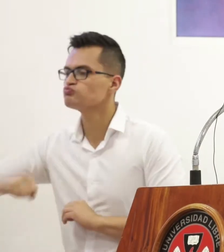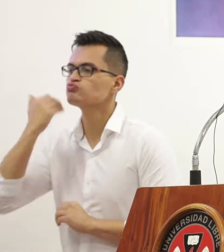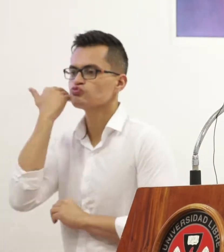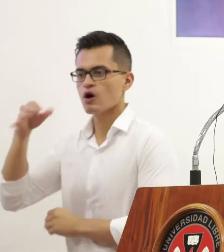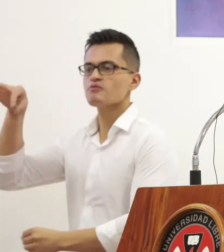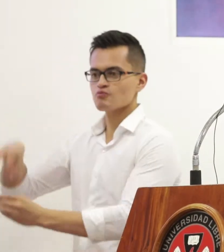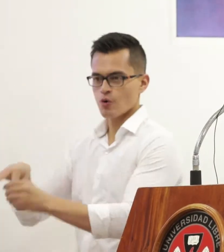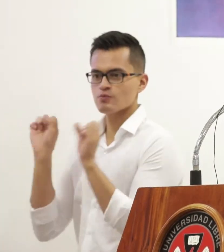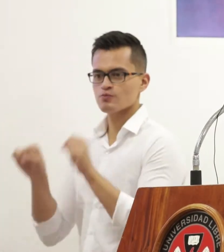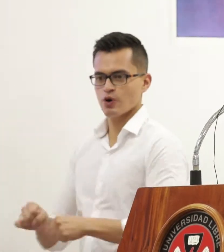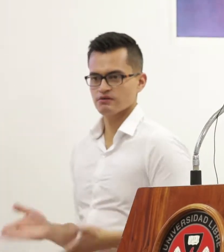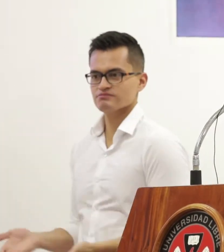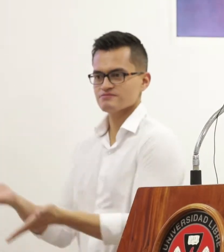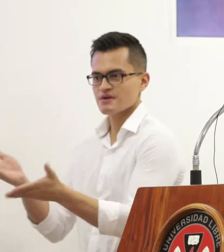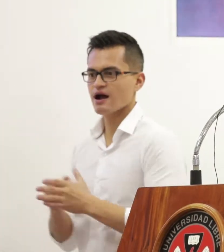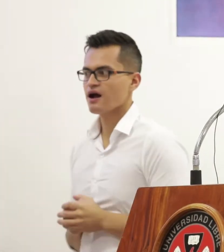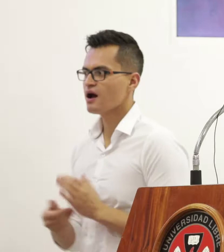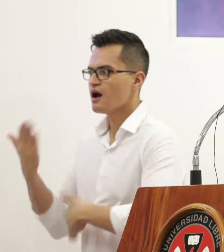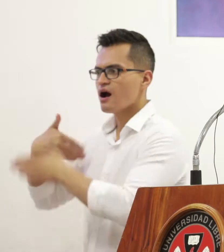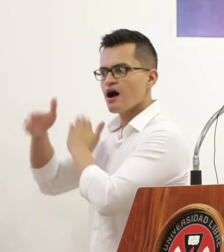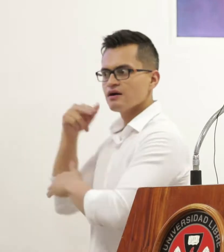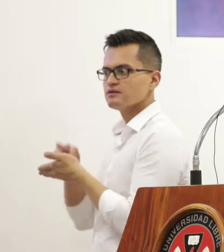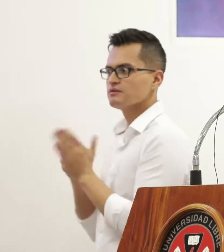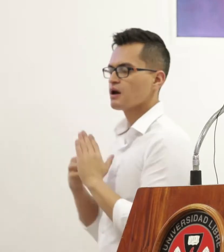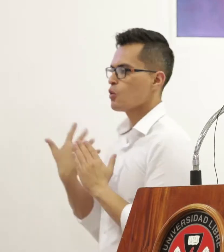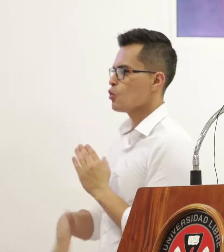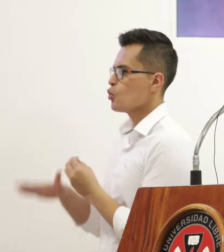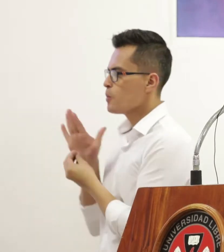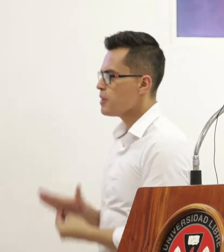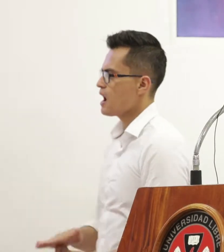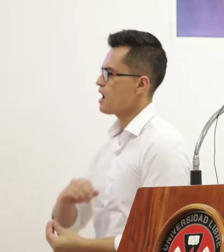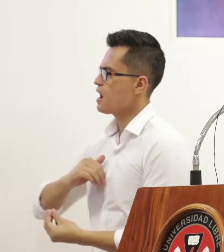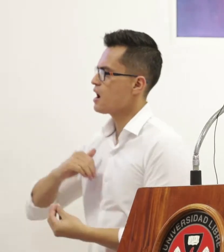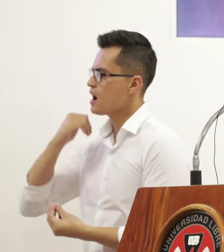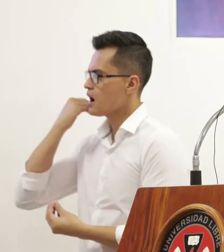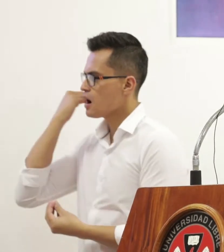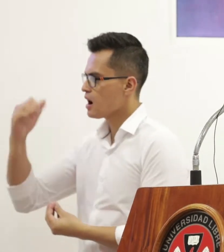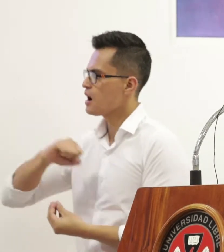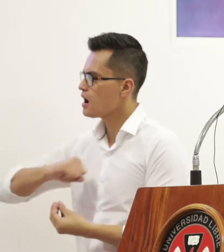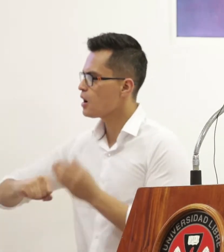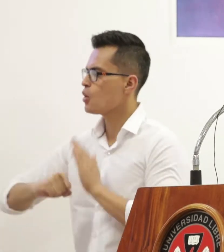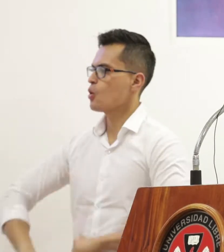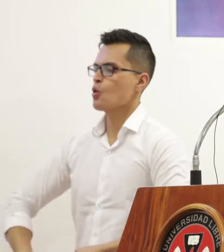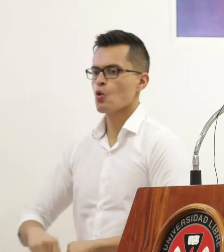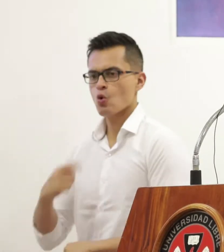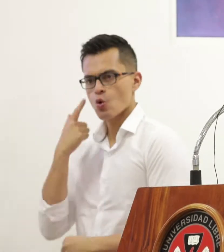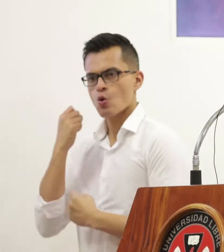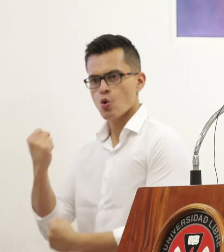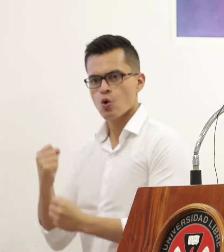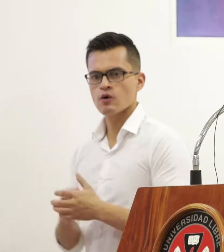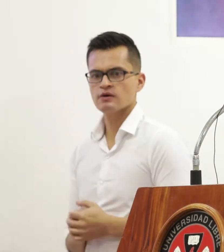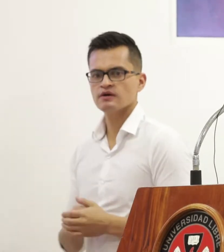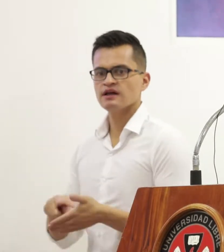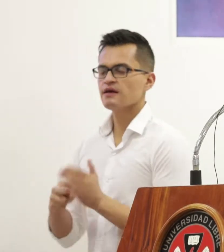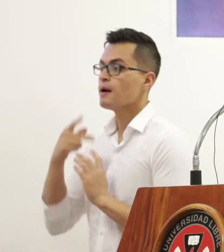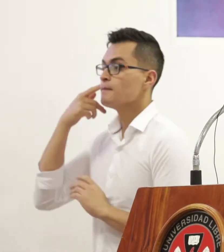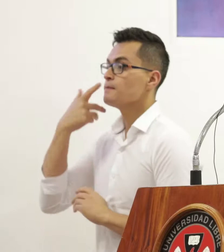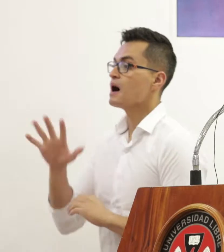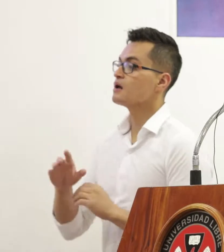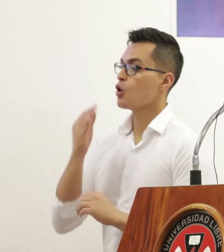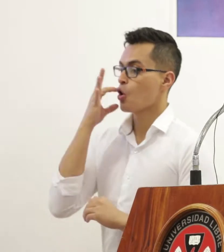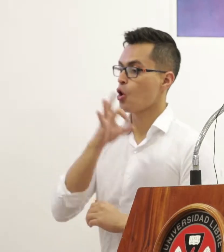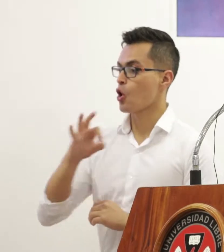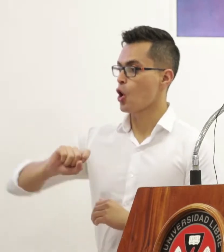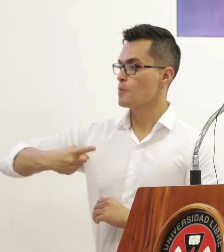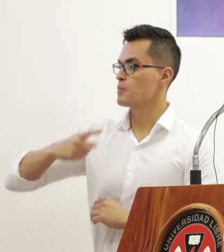mujer, y que sigue siendo de alguna manera, y eso es lamentable, un protagonista secundario a la hora